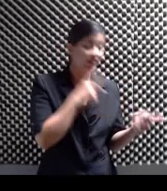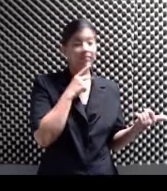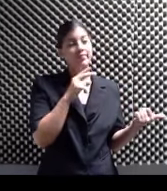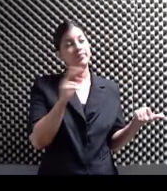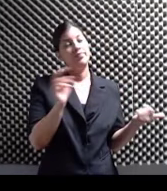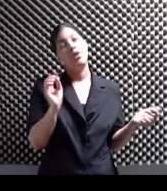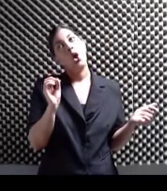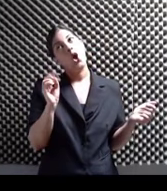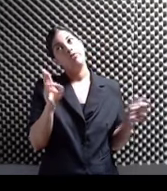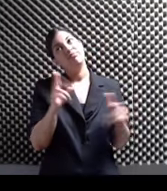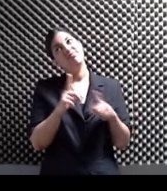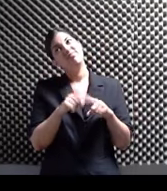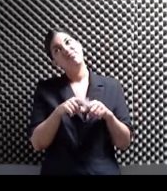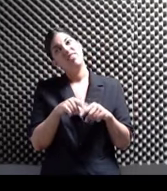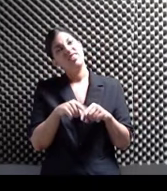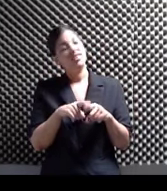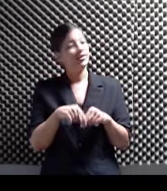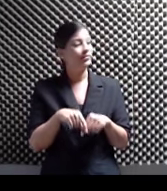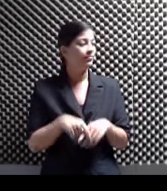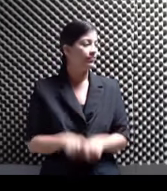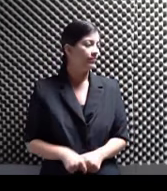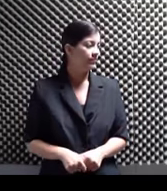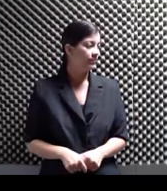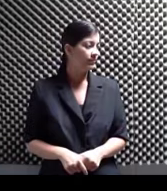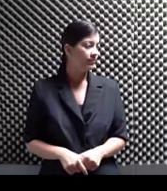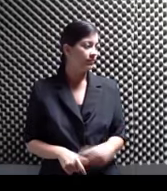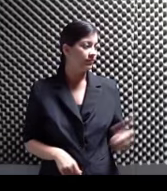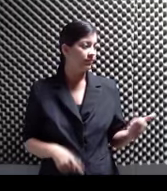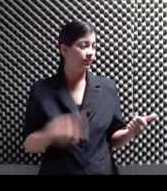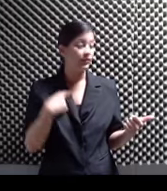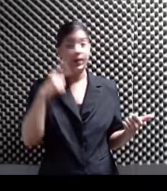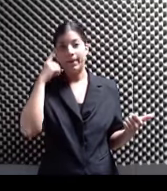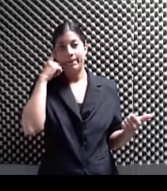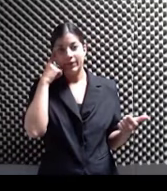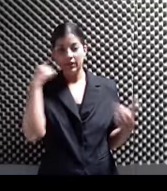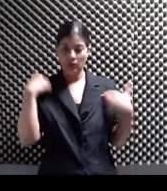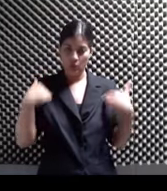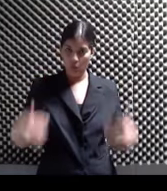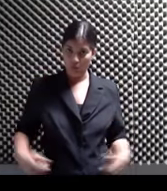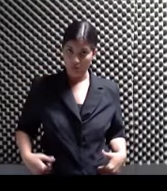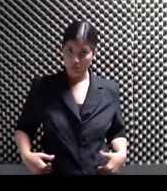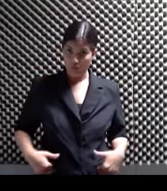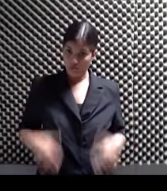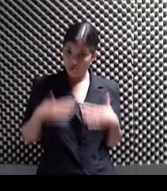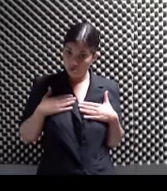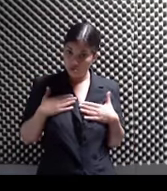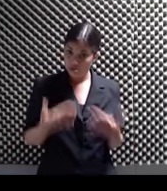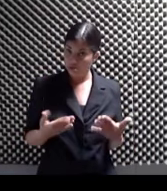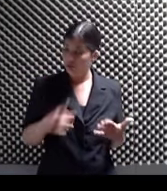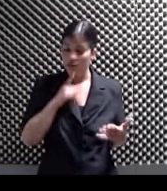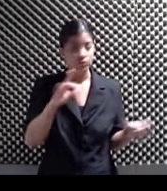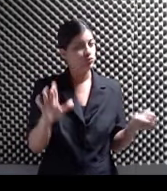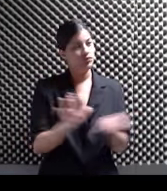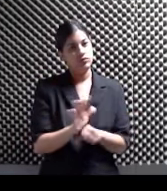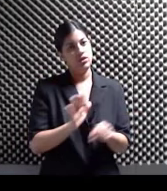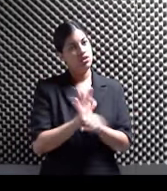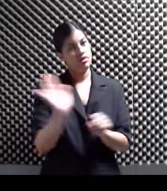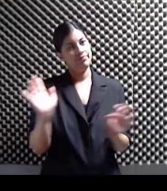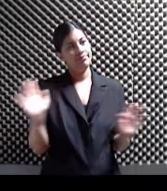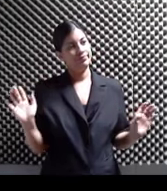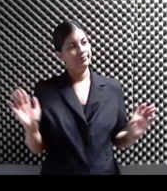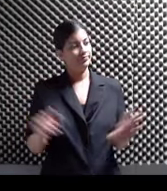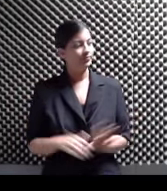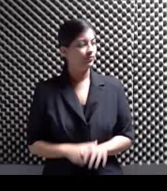del Guerrero tiene varias etapas, pero no, en realidad si cuentas con tu mente, cuentas con tu cuerpo, tienes lo suficiente para